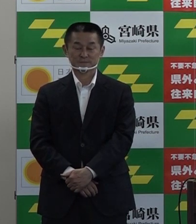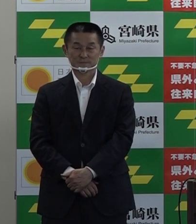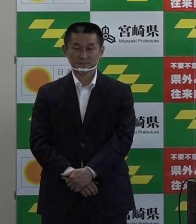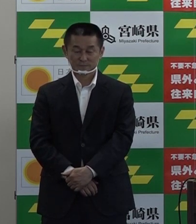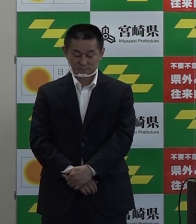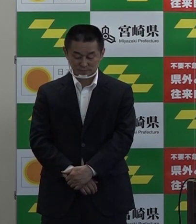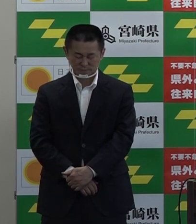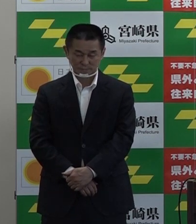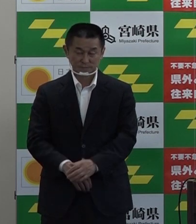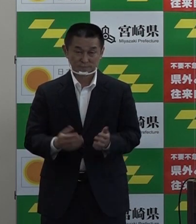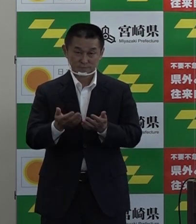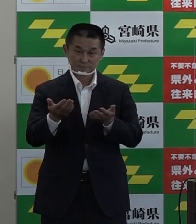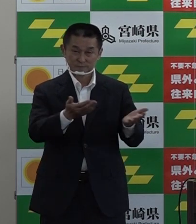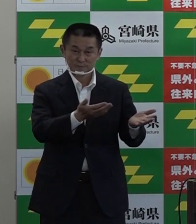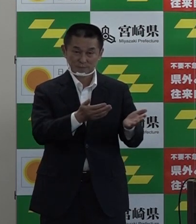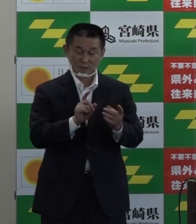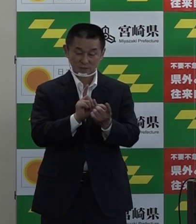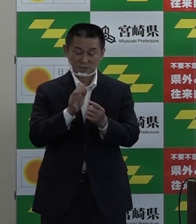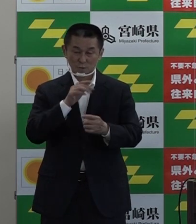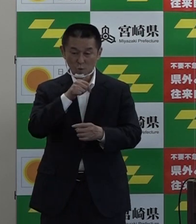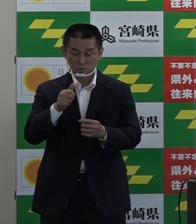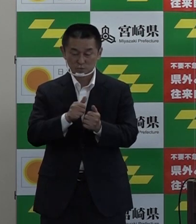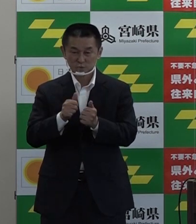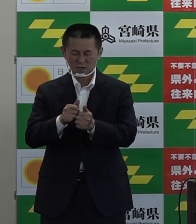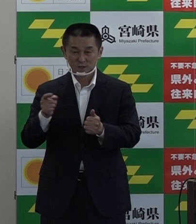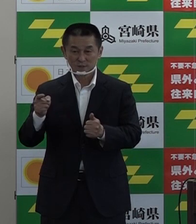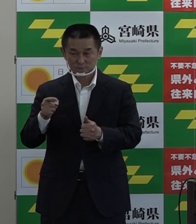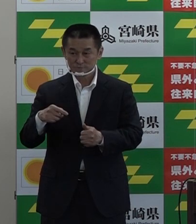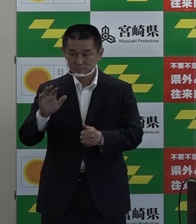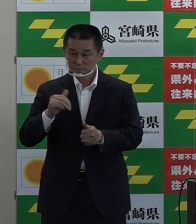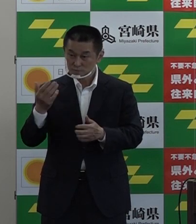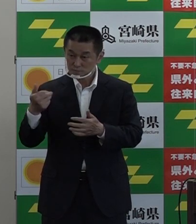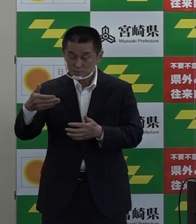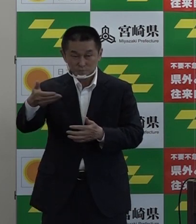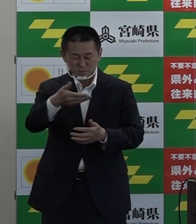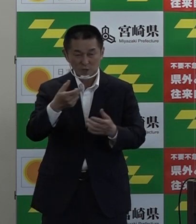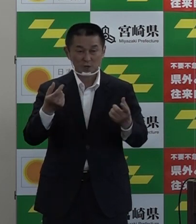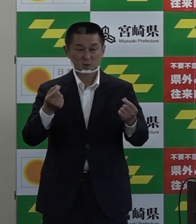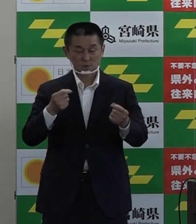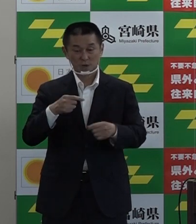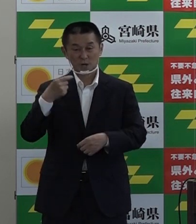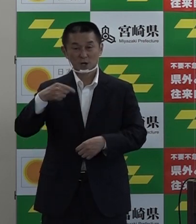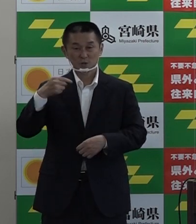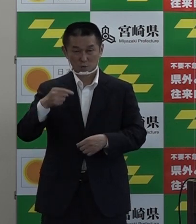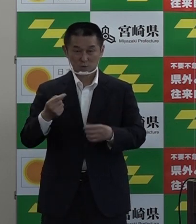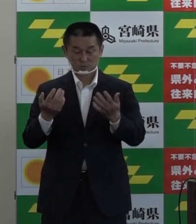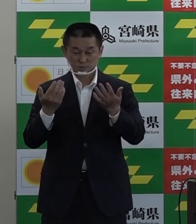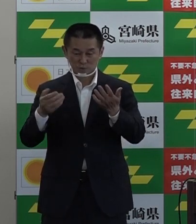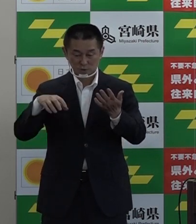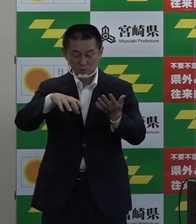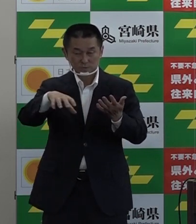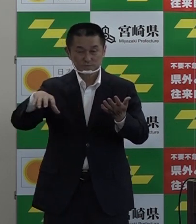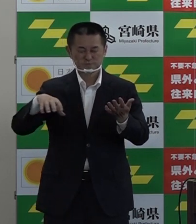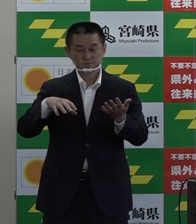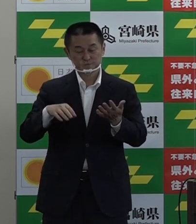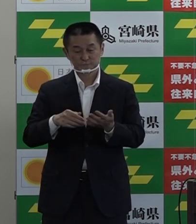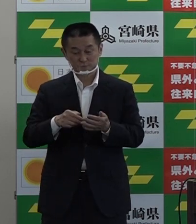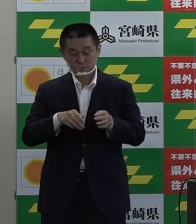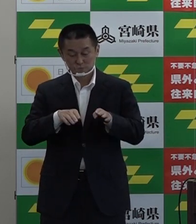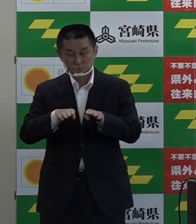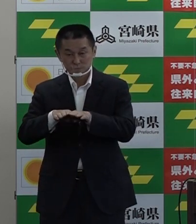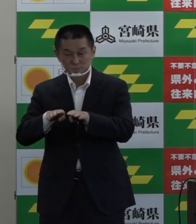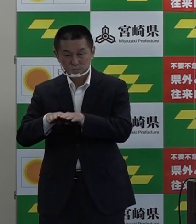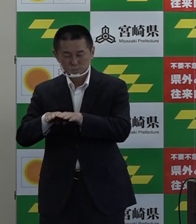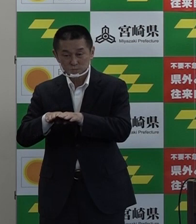マルティです。対策本部会議と先ほどの宮西さんの質問でもあったんですが、教育関係で休校にはし